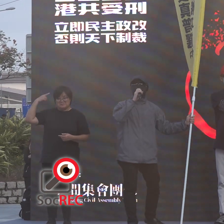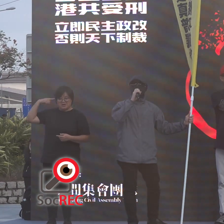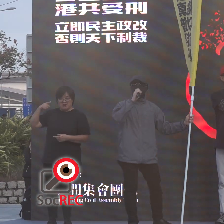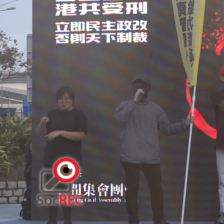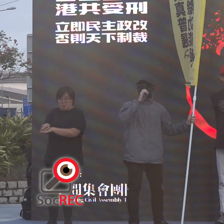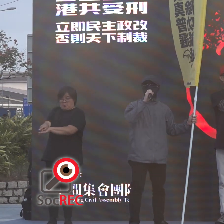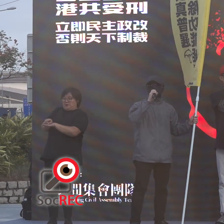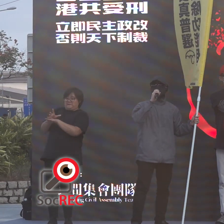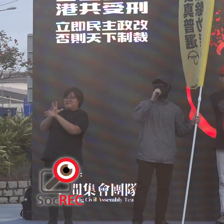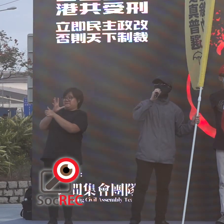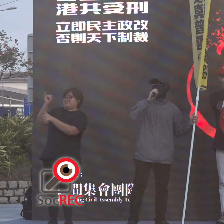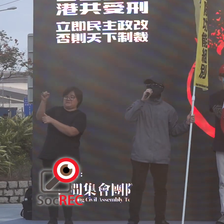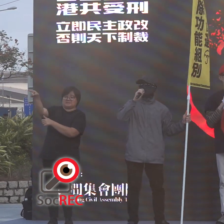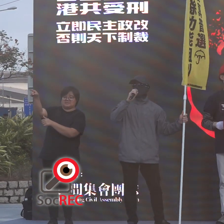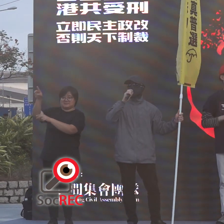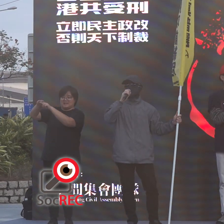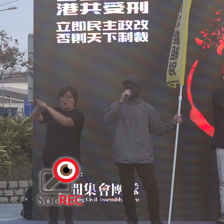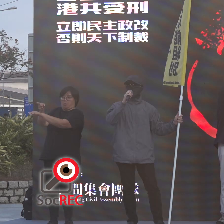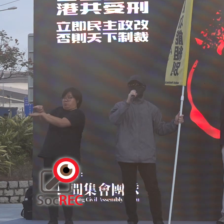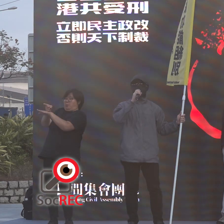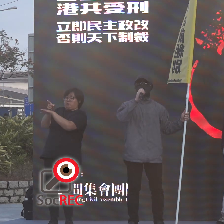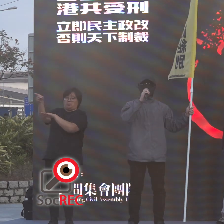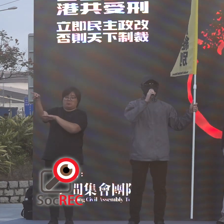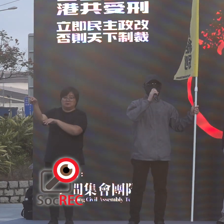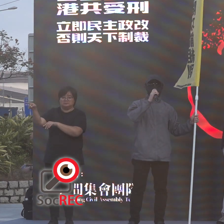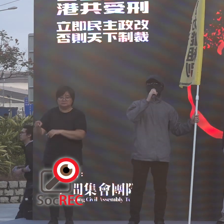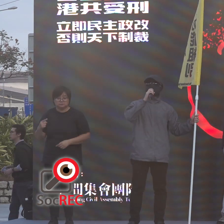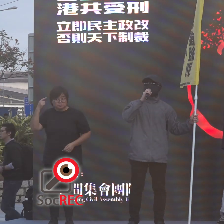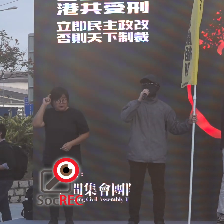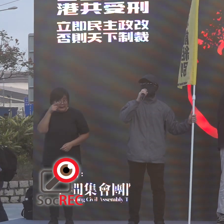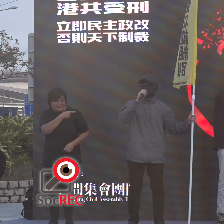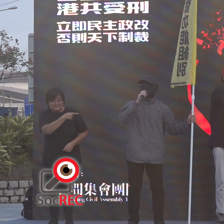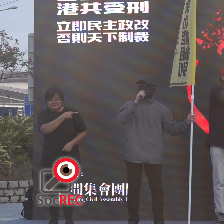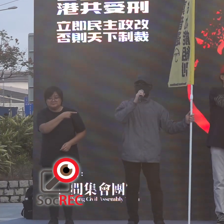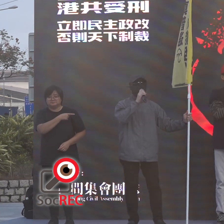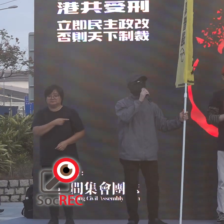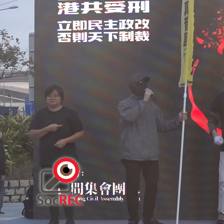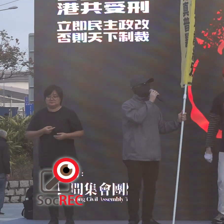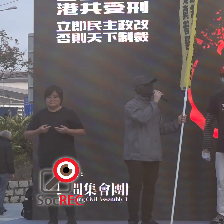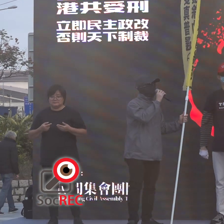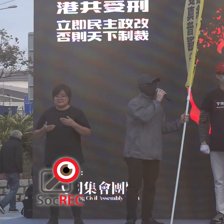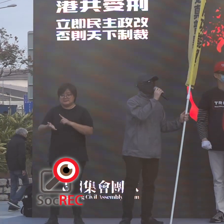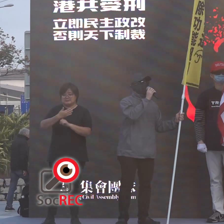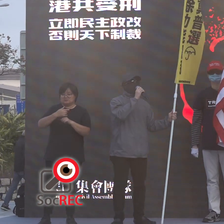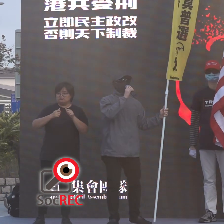知道大家都好想，所以我就等攞呢支旗出嚟去配合呢個大會。